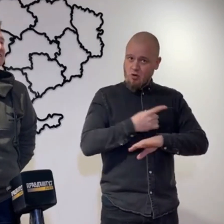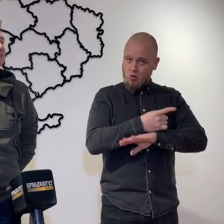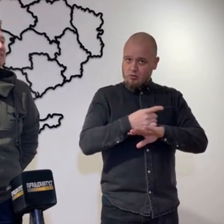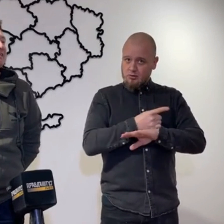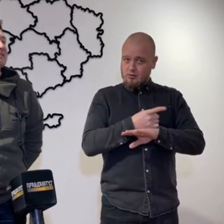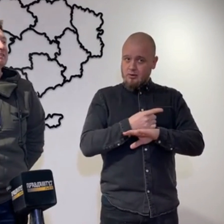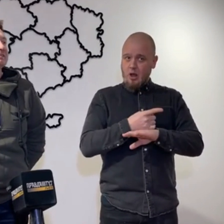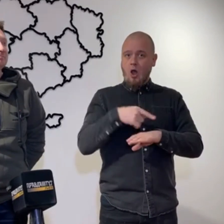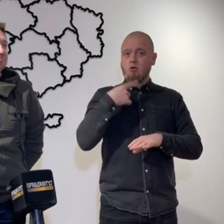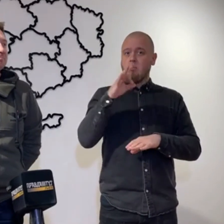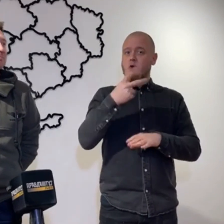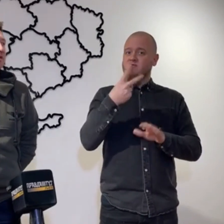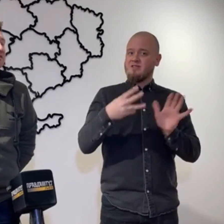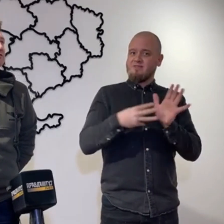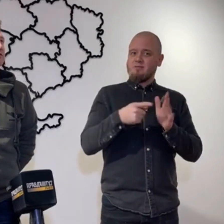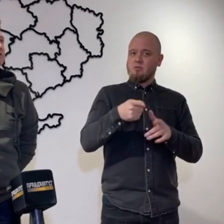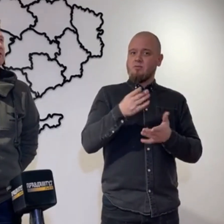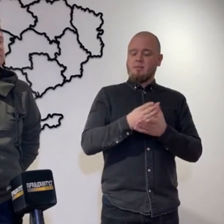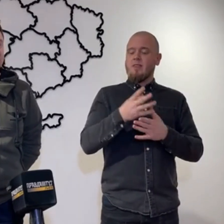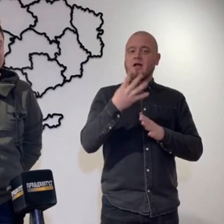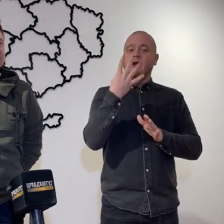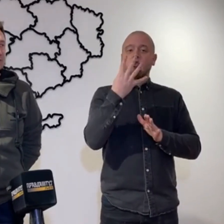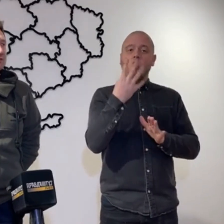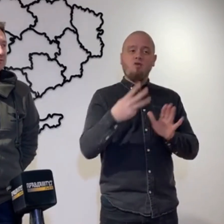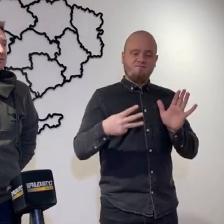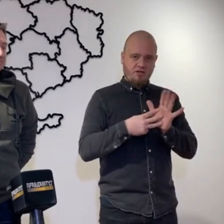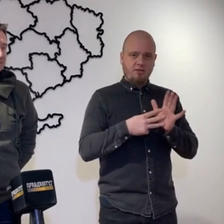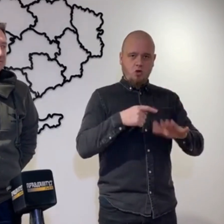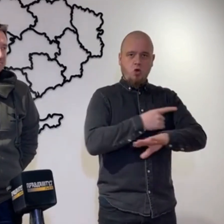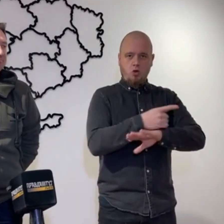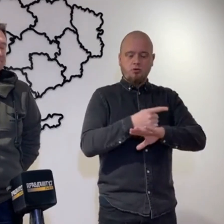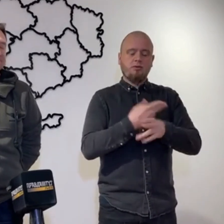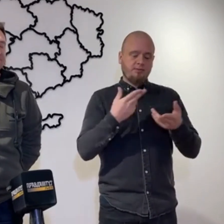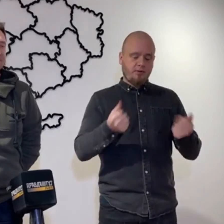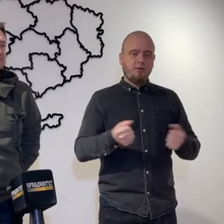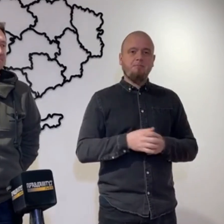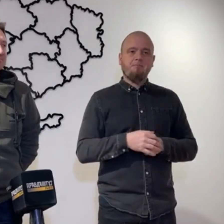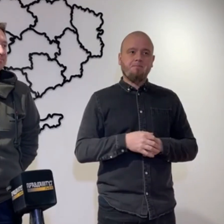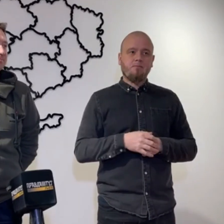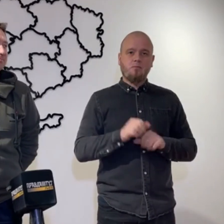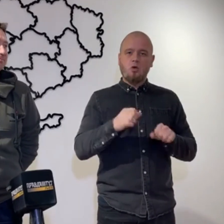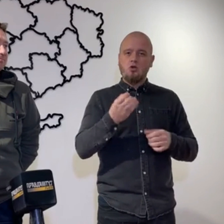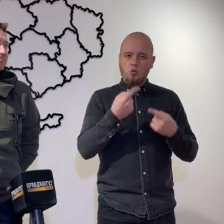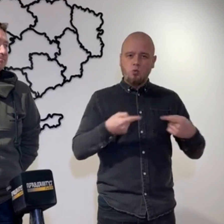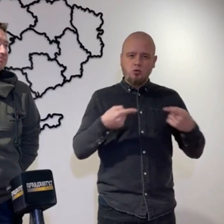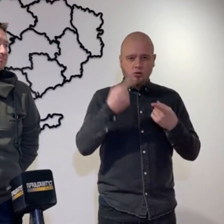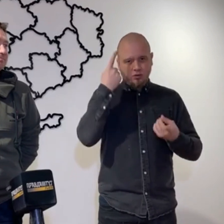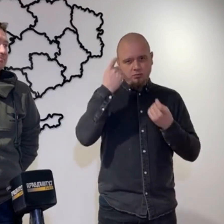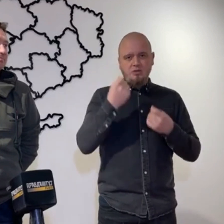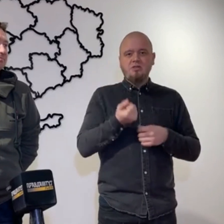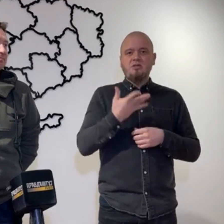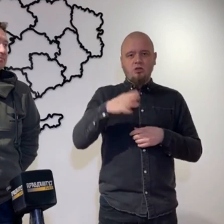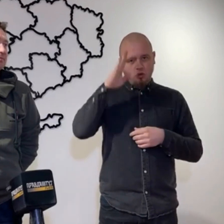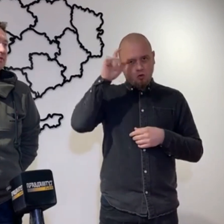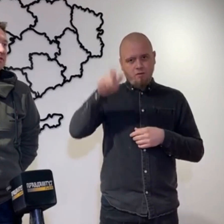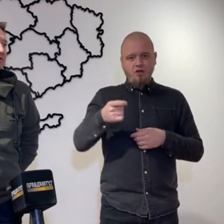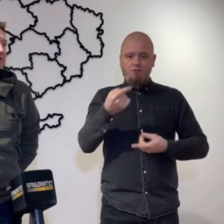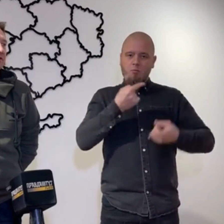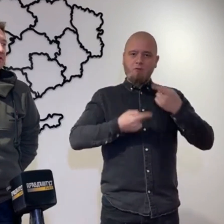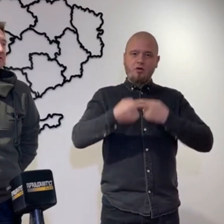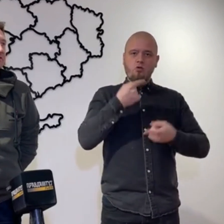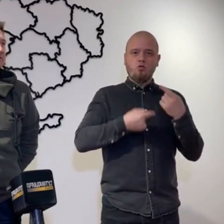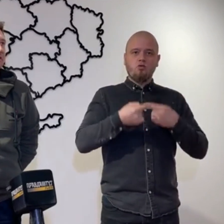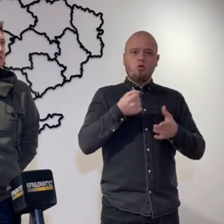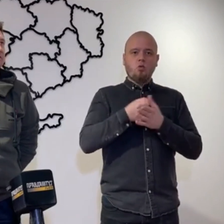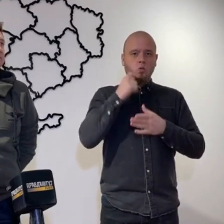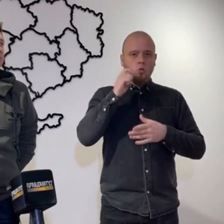а говорити 28, просто тут йде така... 48 годин. 48. 48, так. І можна ще уточнити інформацію, скільки чоловіків повернулися